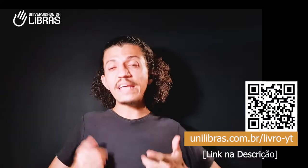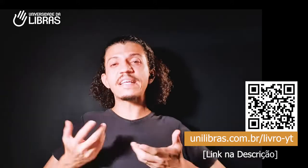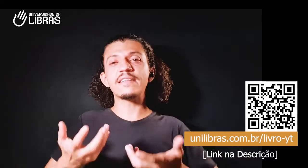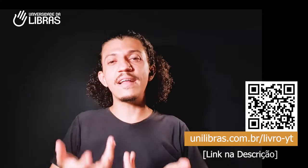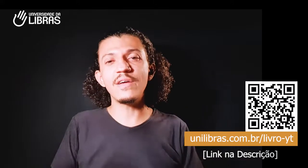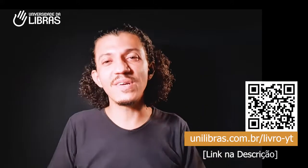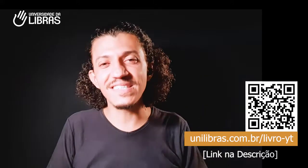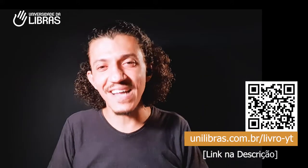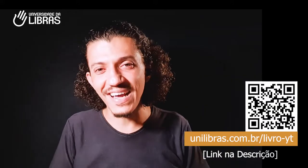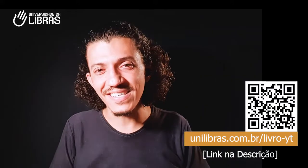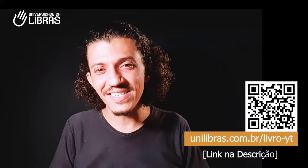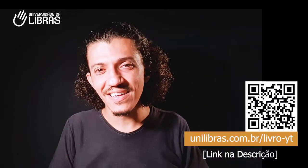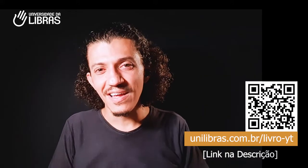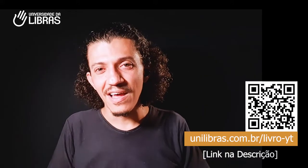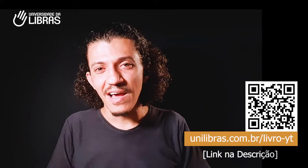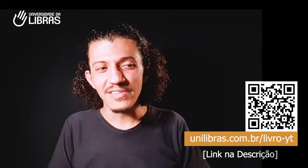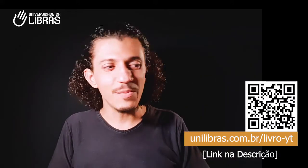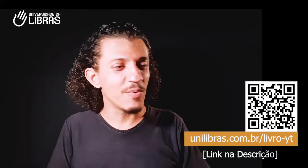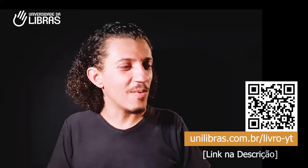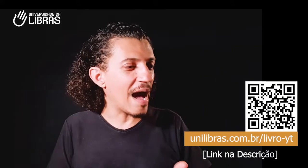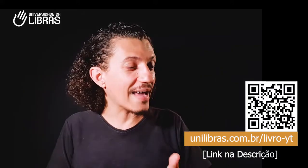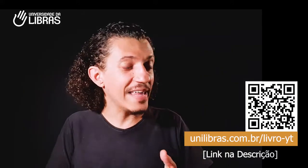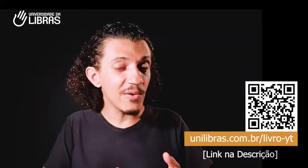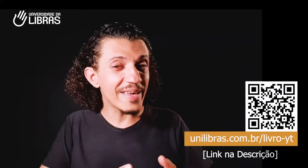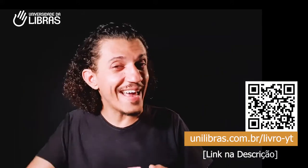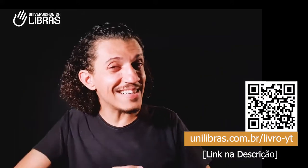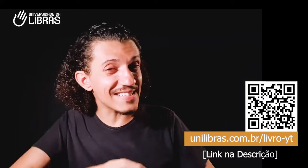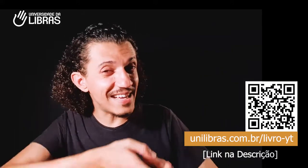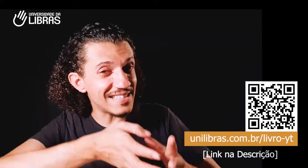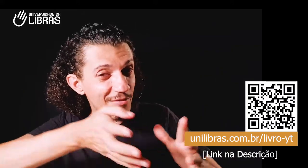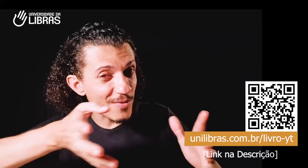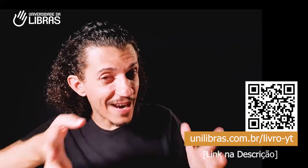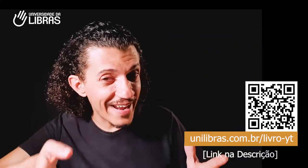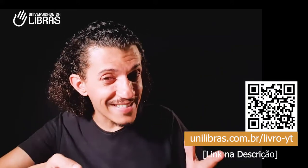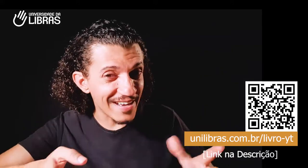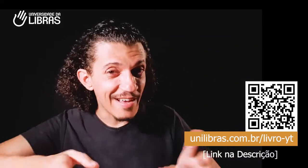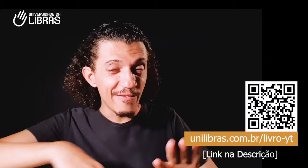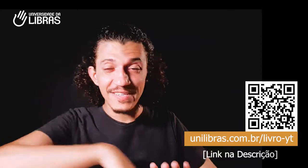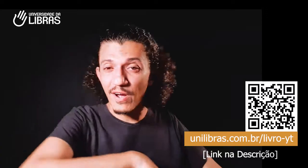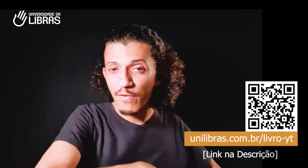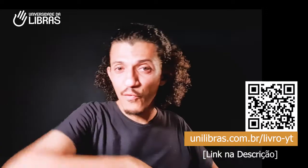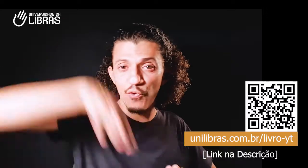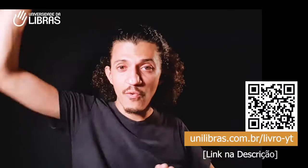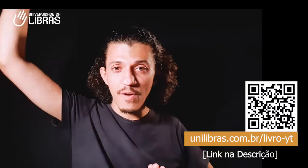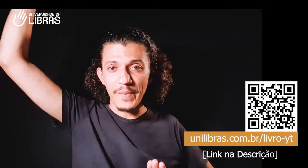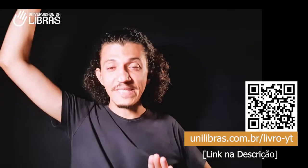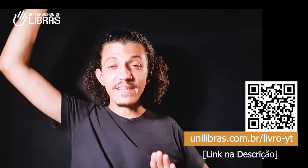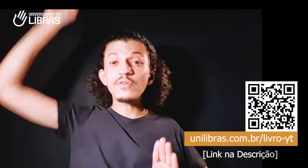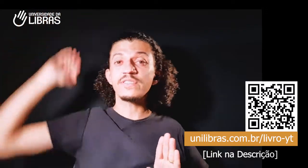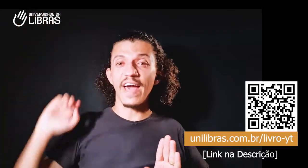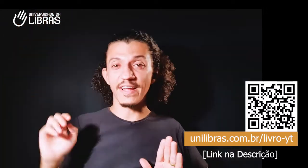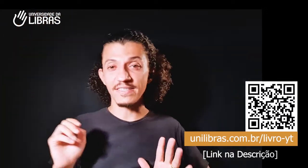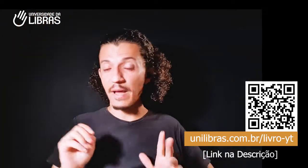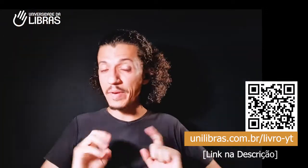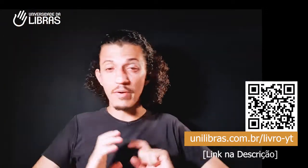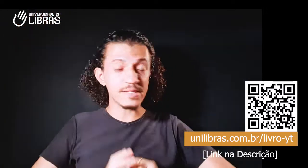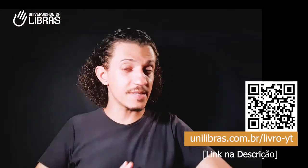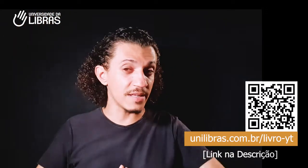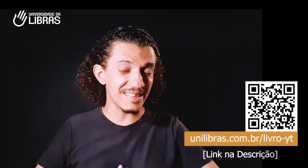coisa da língua de sinais tipo aquilo que ele é sinalizado com clareza crucial para a estratosfera sabe negócio